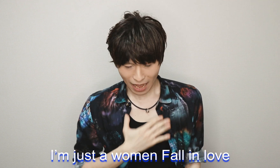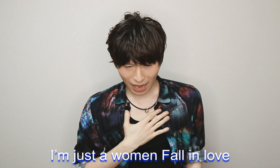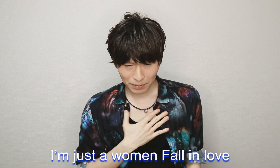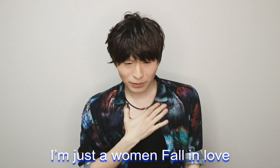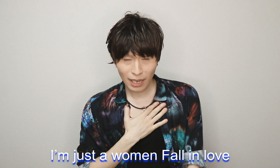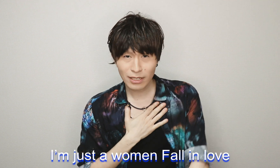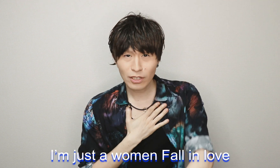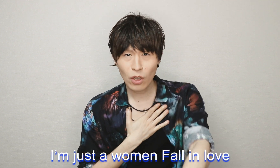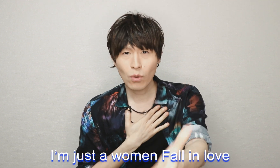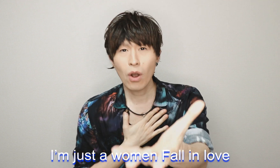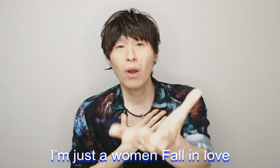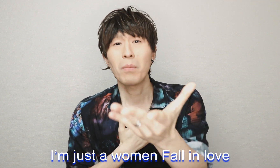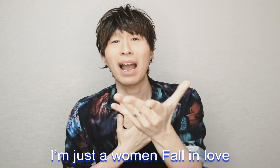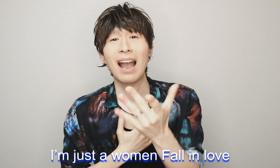I just